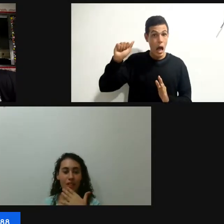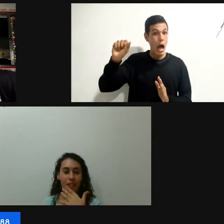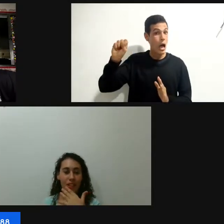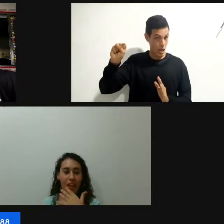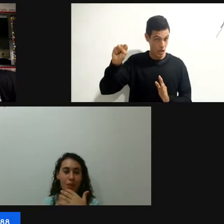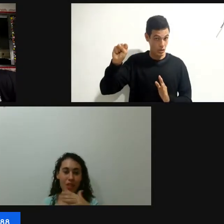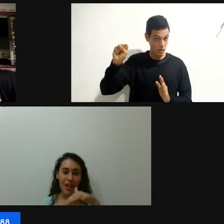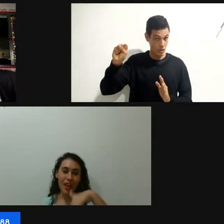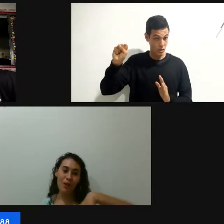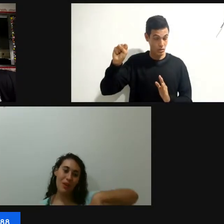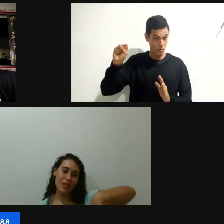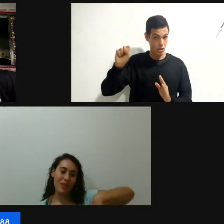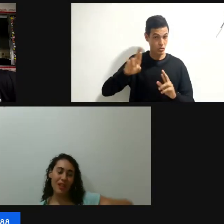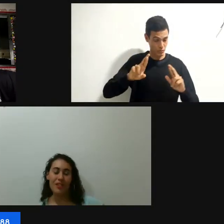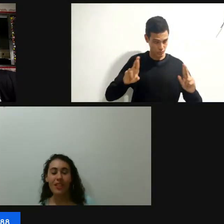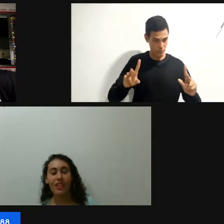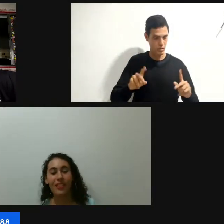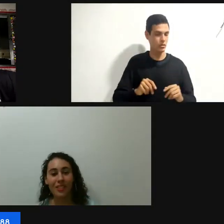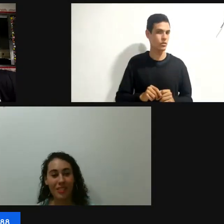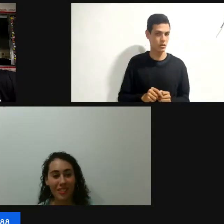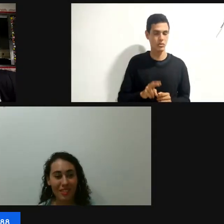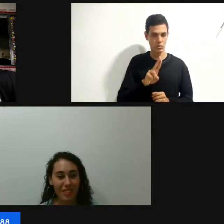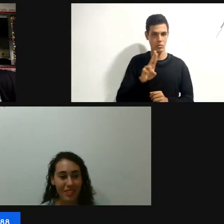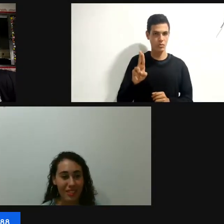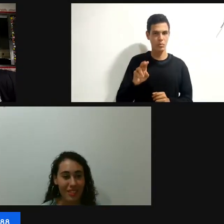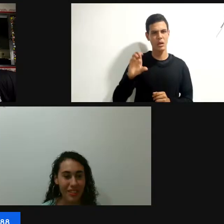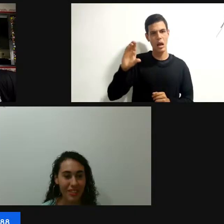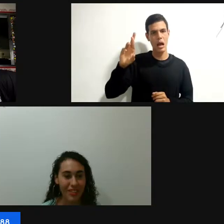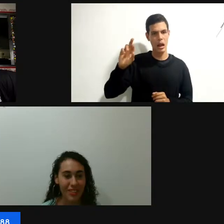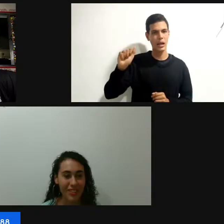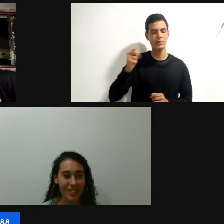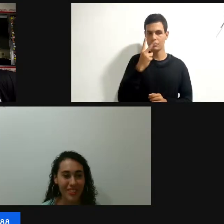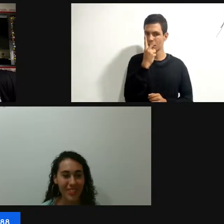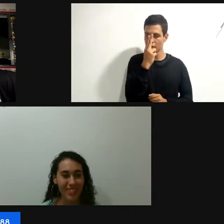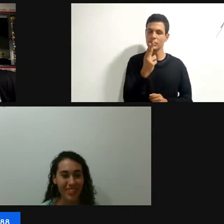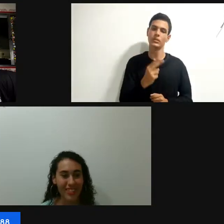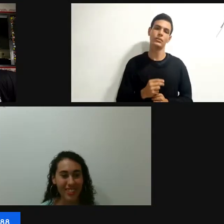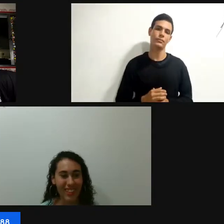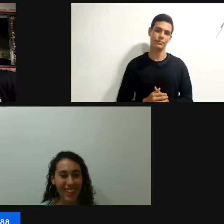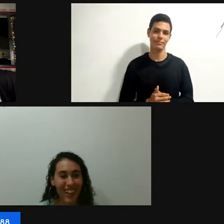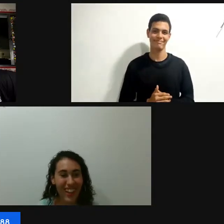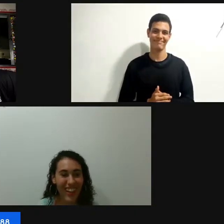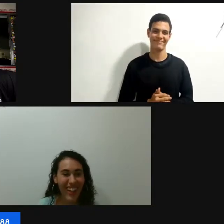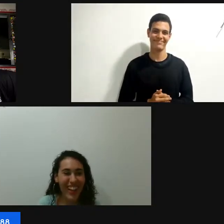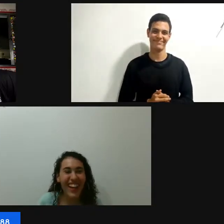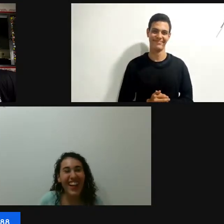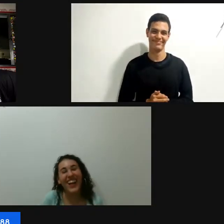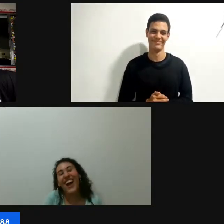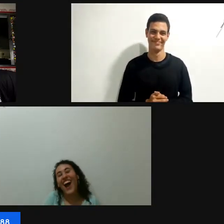de Alagoas. Que é o de Alagoas, no caso daqui. Não, eu tô te enchendo o saco.